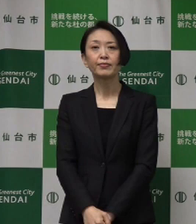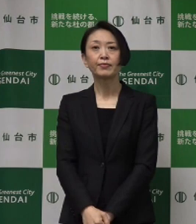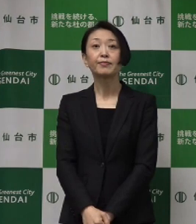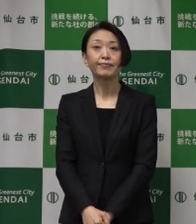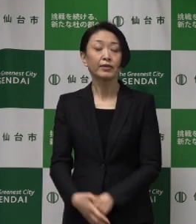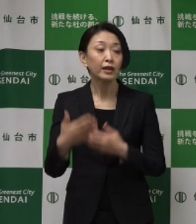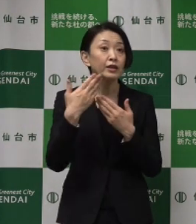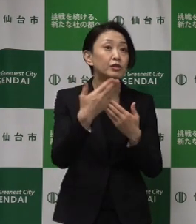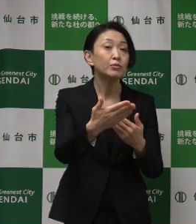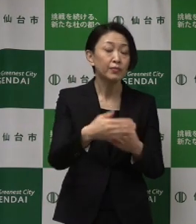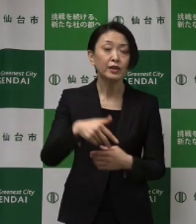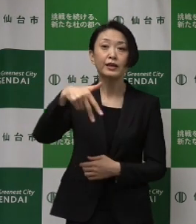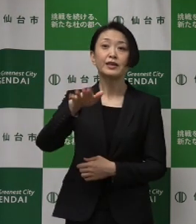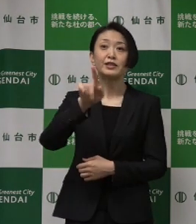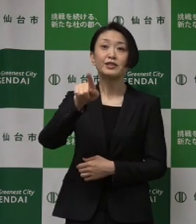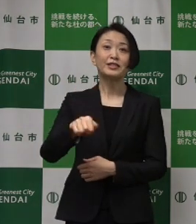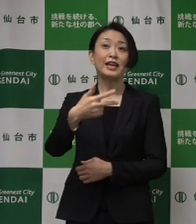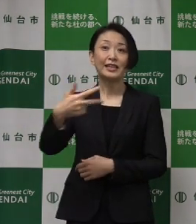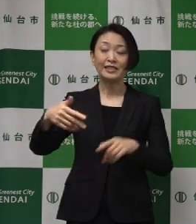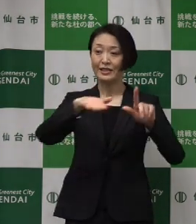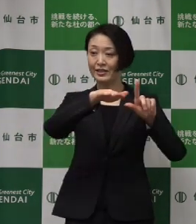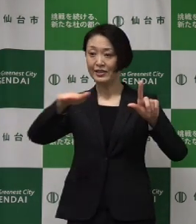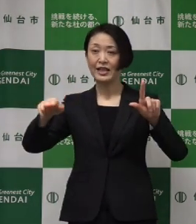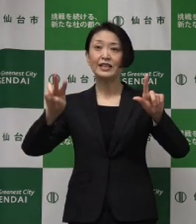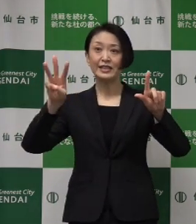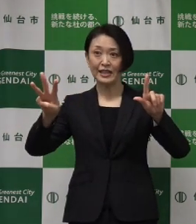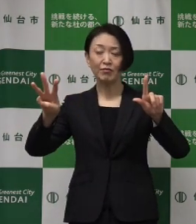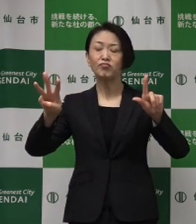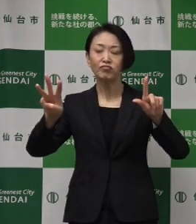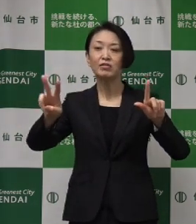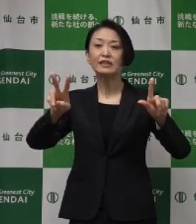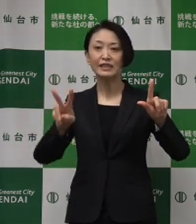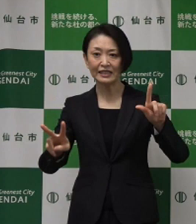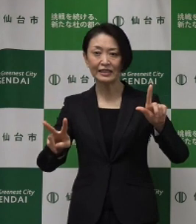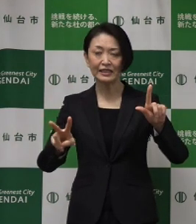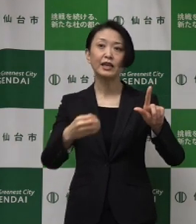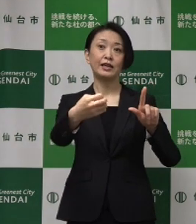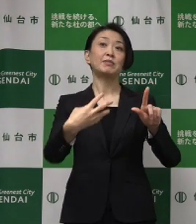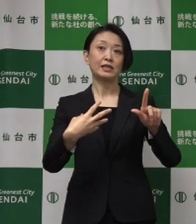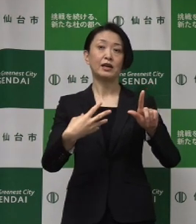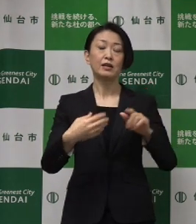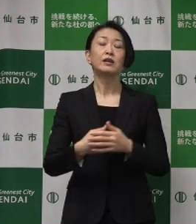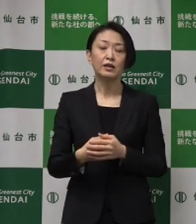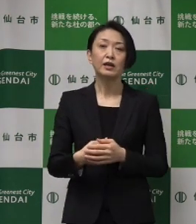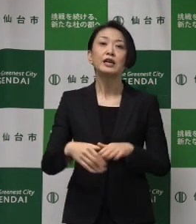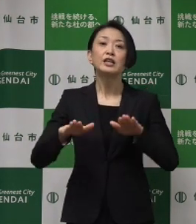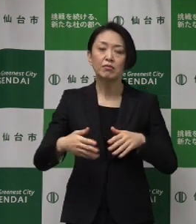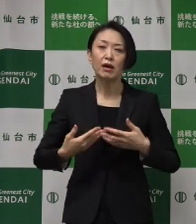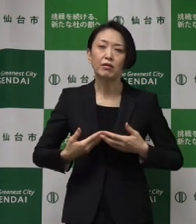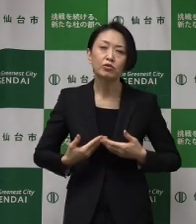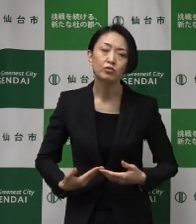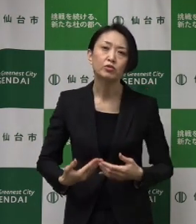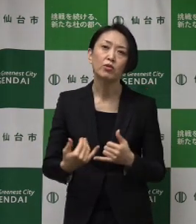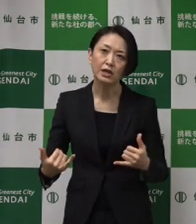ステージ3以下、ステージ2になるということですけれども、今でもですね、確保病床使用率ですとか重症者、特に仙台